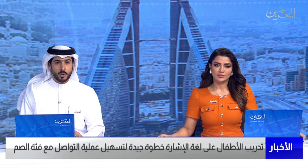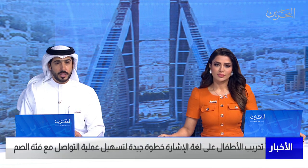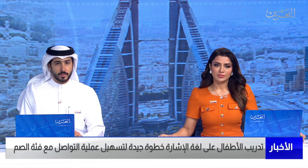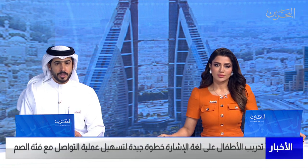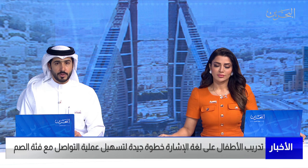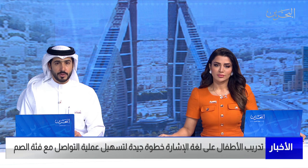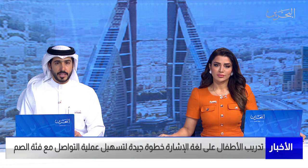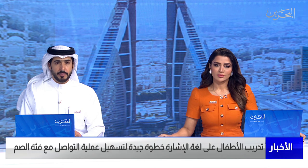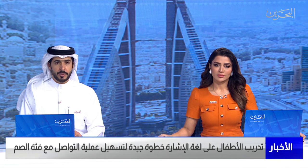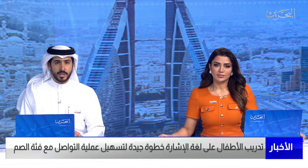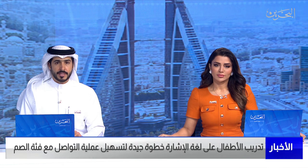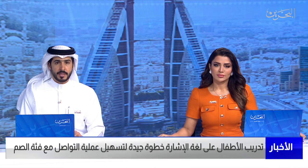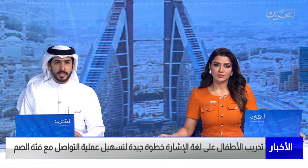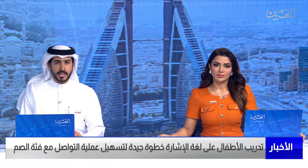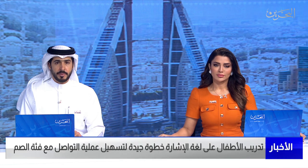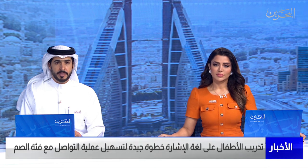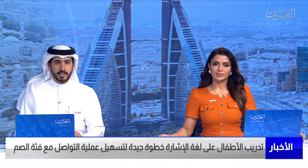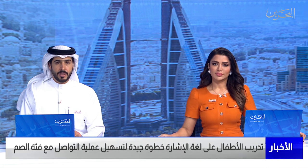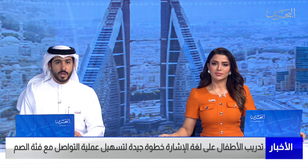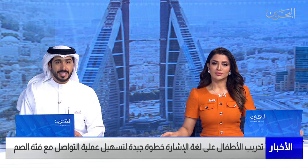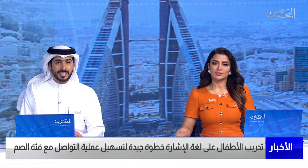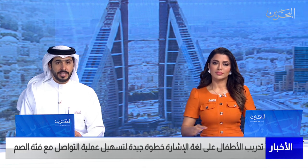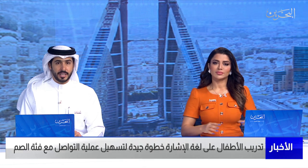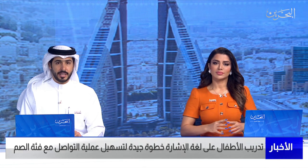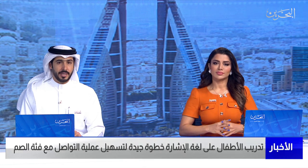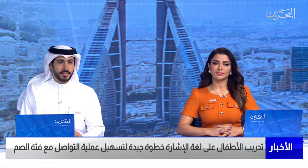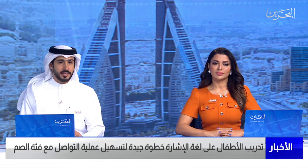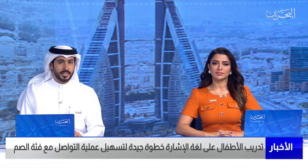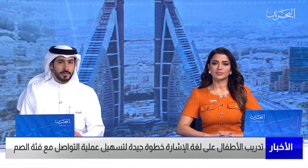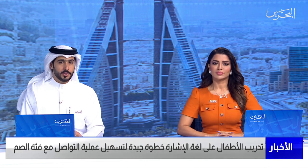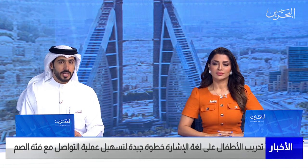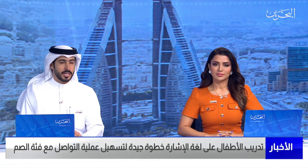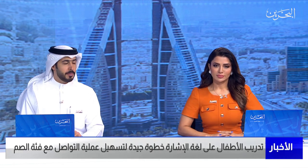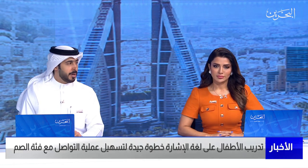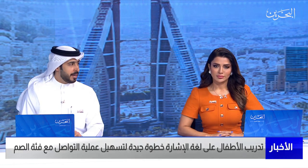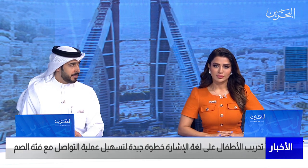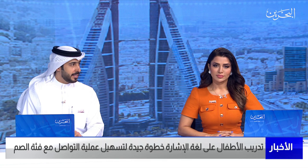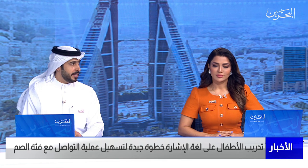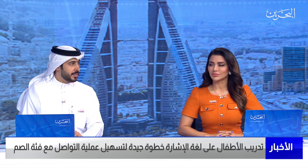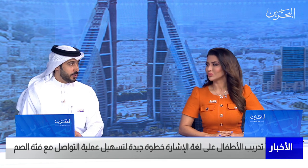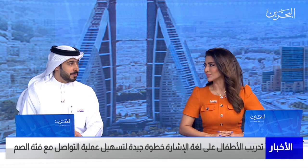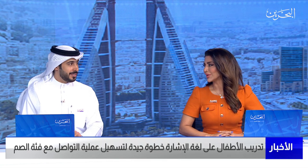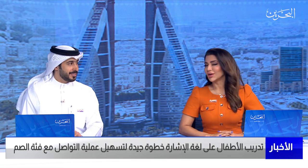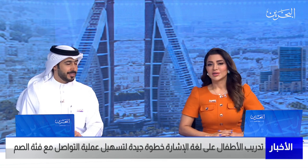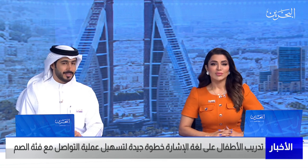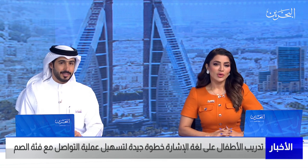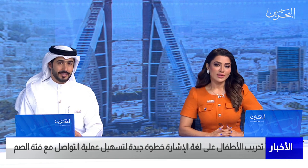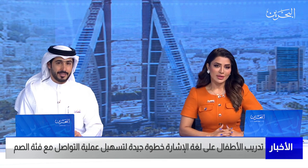عقدت ورشة تدريبية خاصة بتعليم الأطفال لغة الإشارة بهدف التواصل مع فئتي الصم. نعم، وتأتي